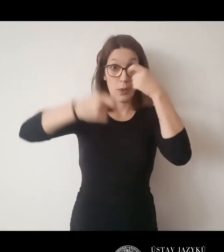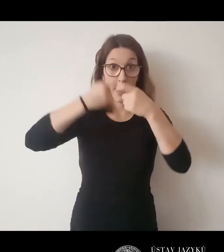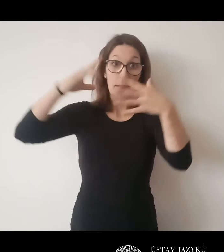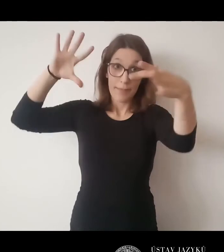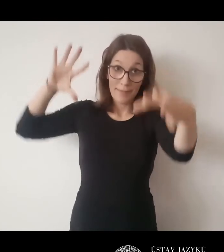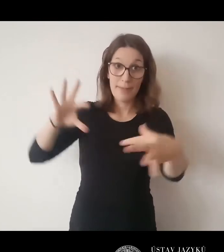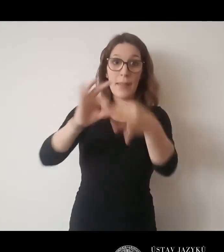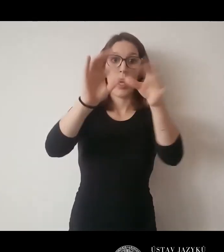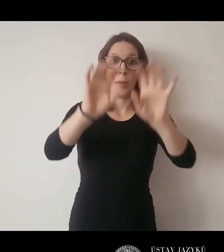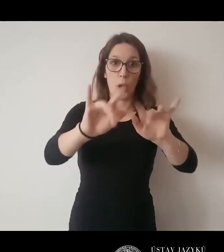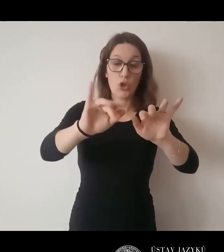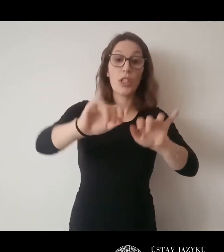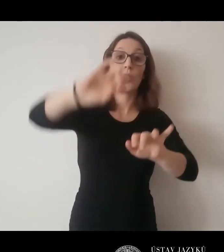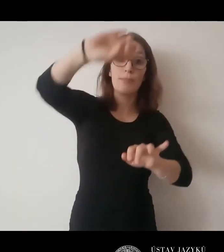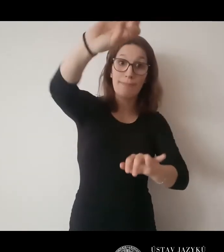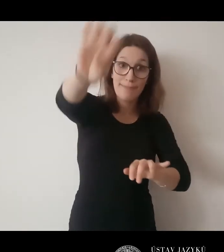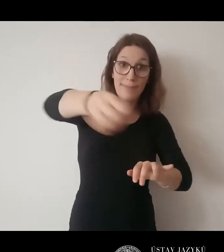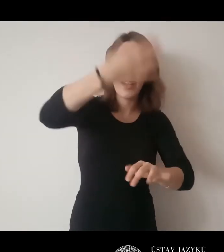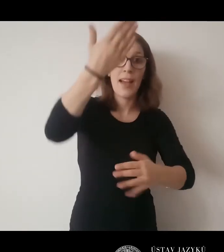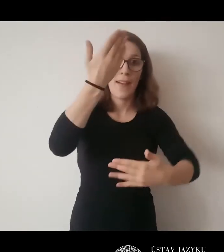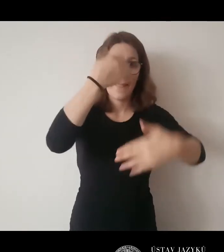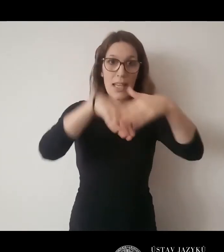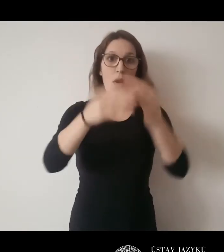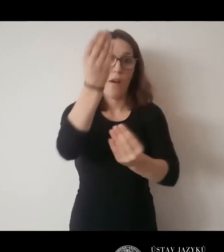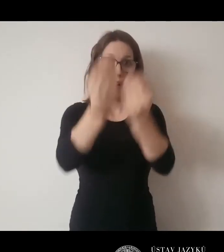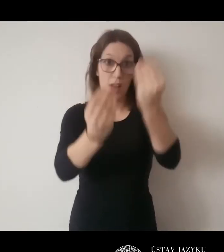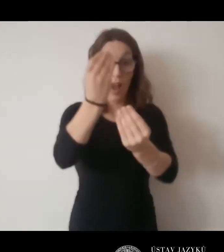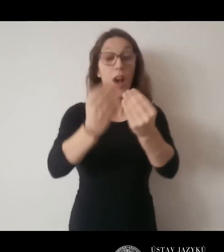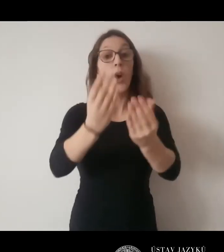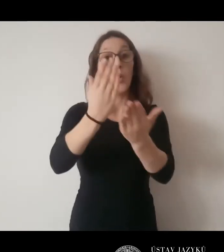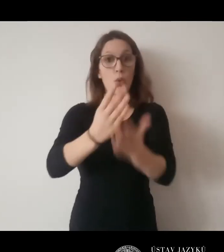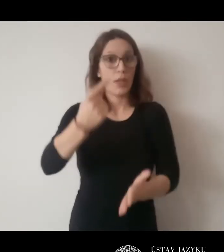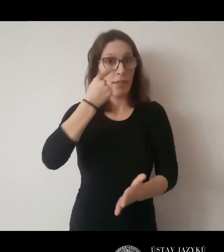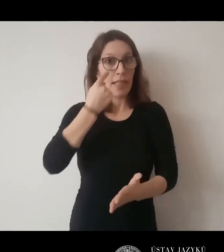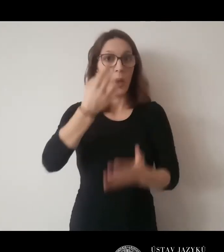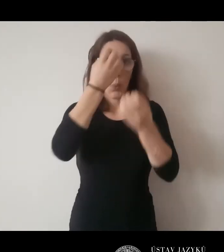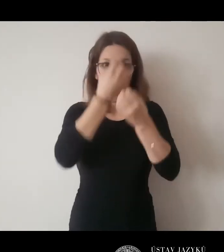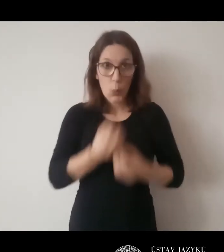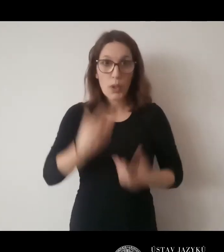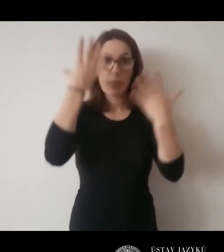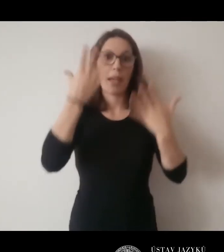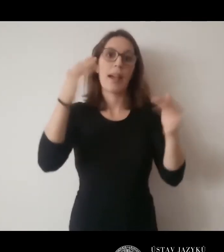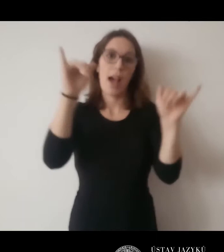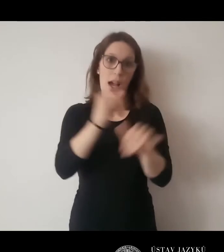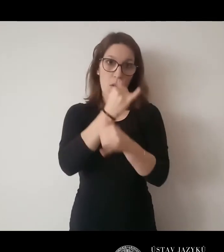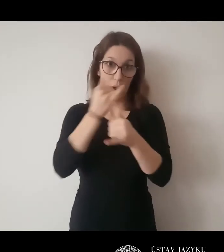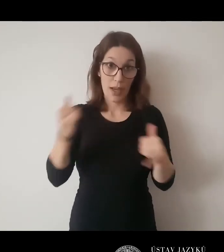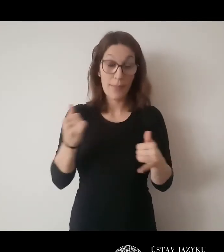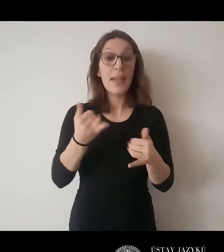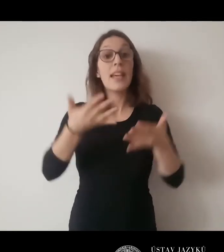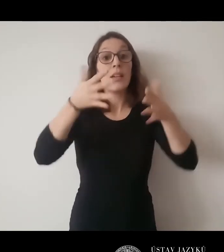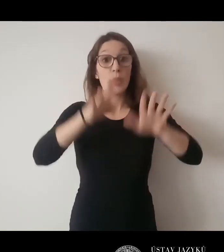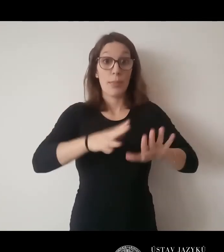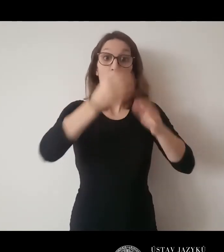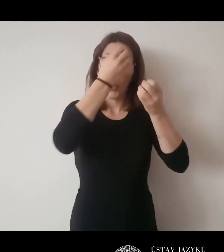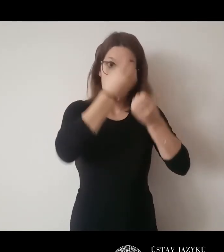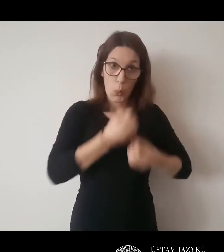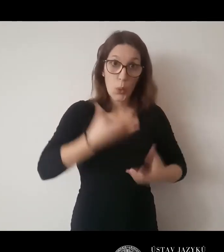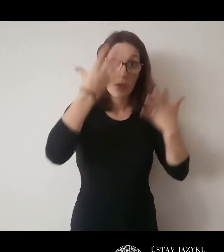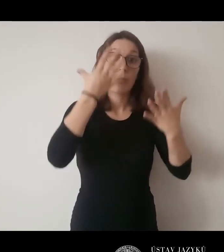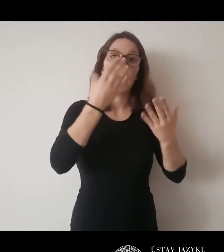tom, jak se mu v tom tréninku vede. A pokud se mu vede dobře, tak vlastně buď automaticky, nebo ten